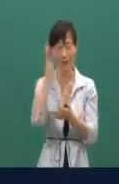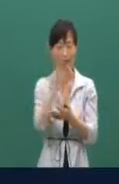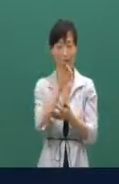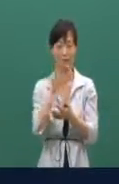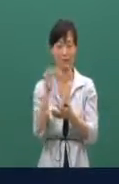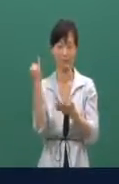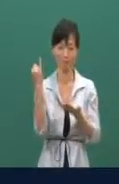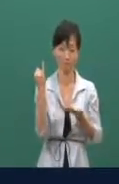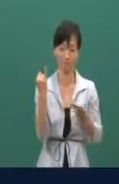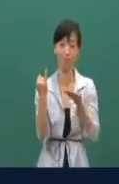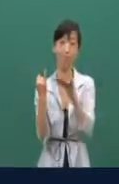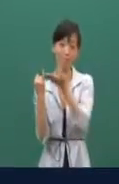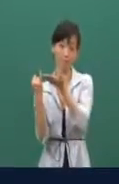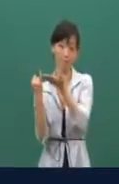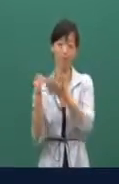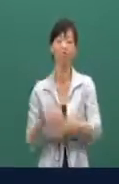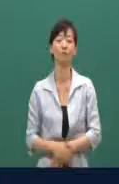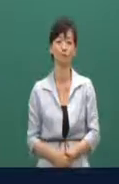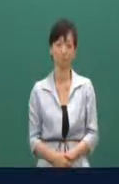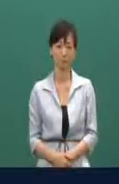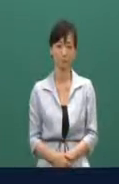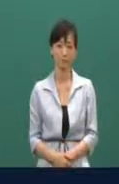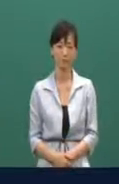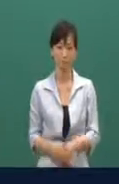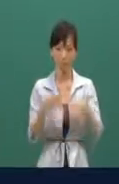お祝いの記念品が贈られました。